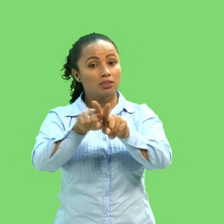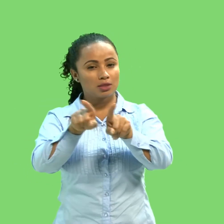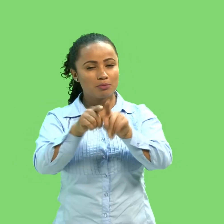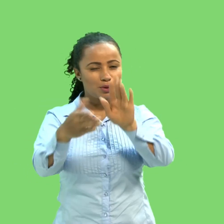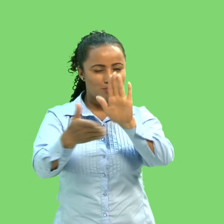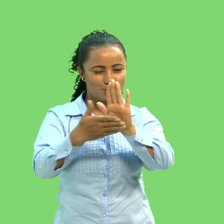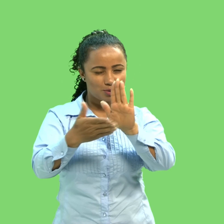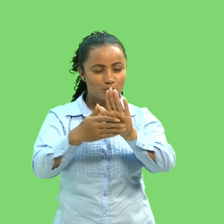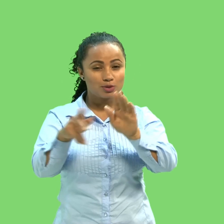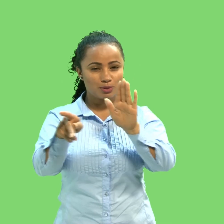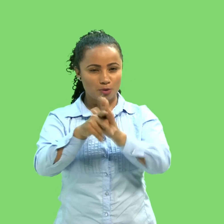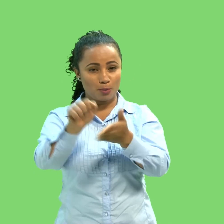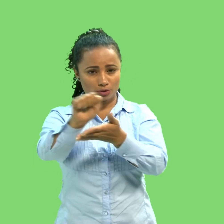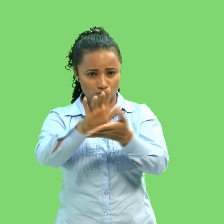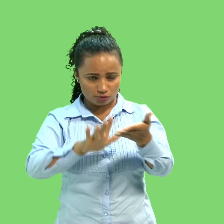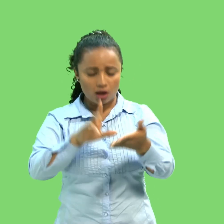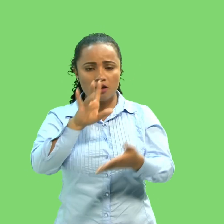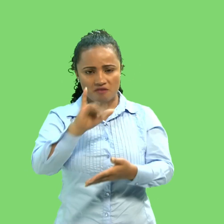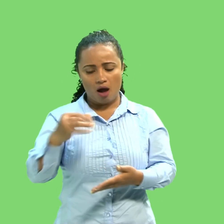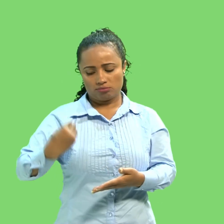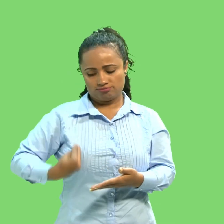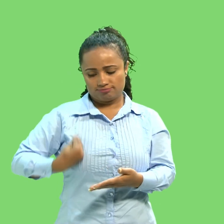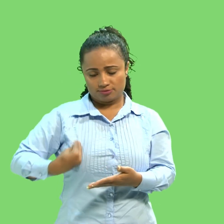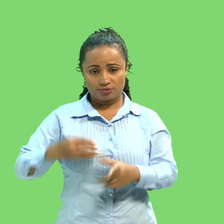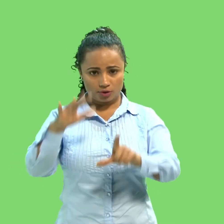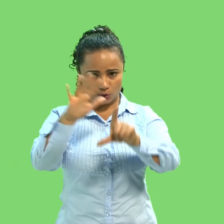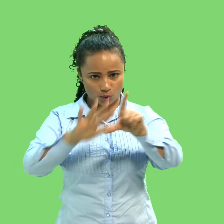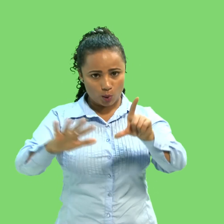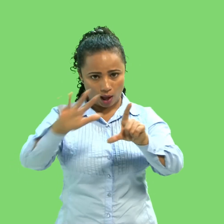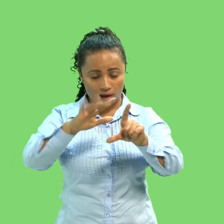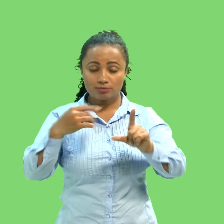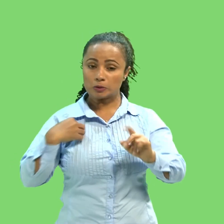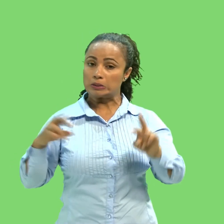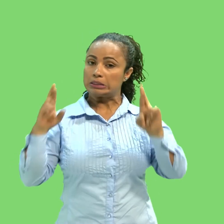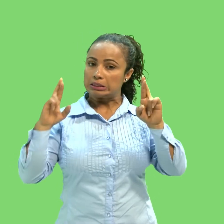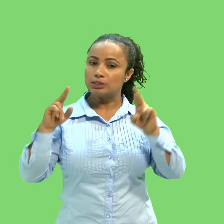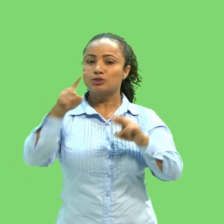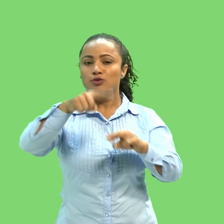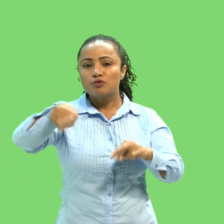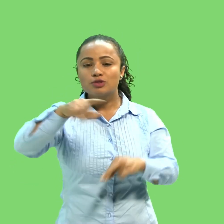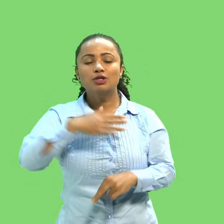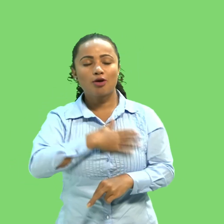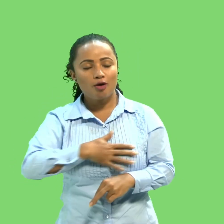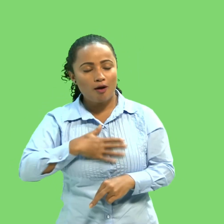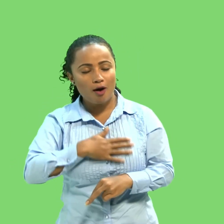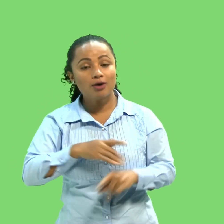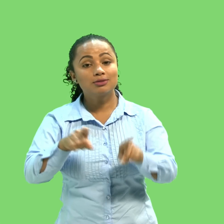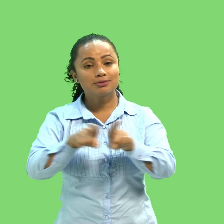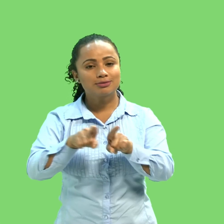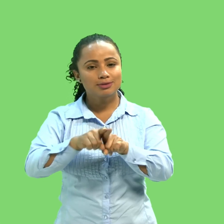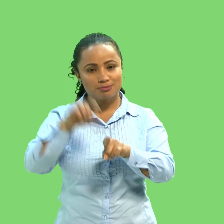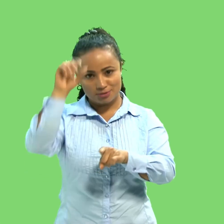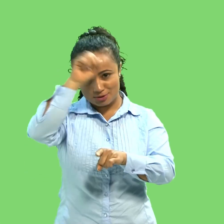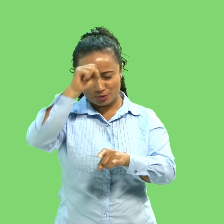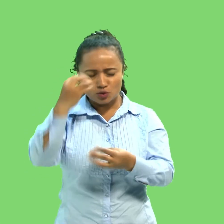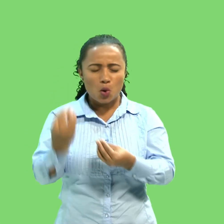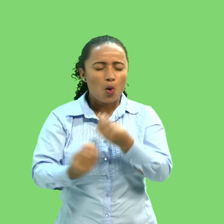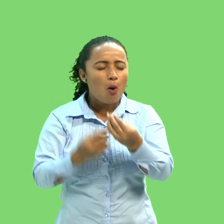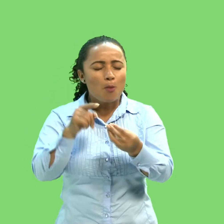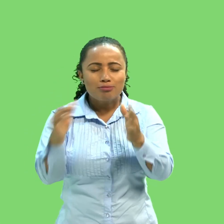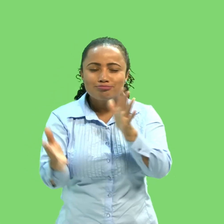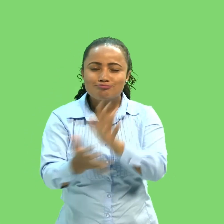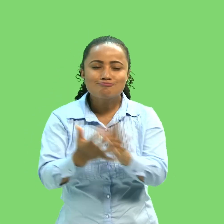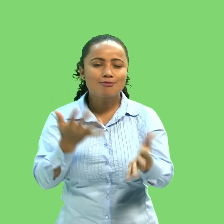AVA. Espero que tenham gostado e aprendido o quão maravilhoso e produtivo se trata a disciplina de linguística